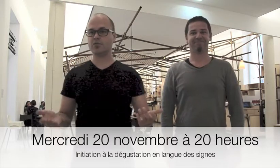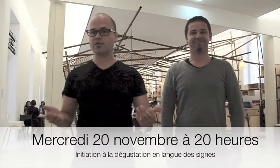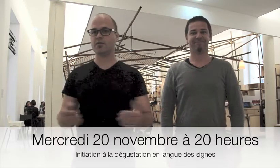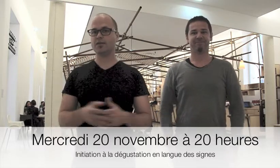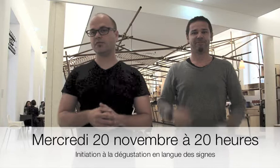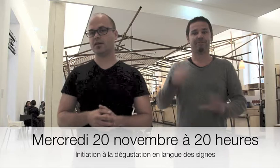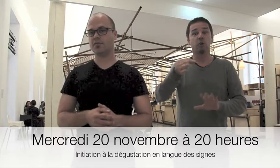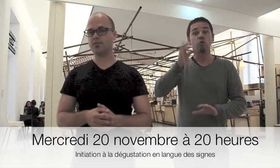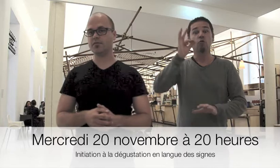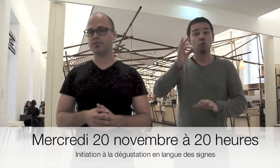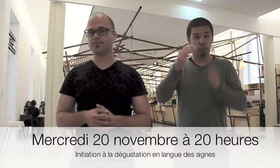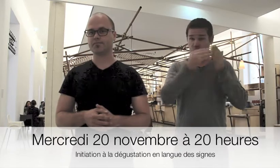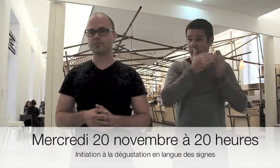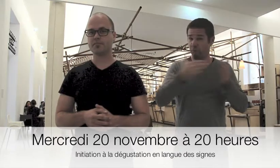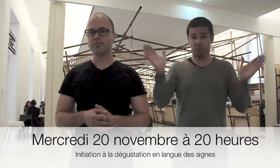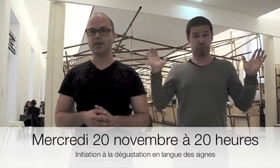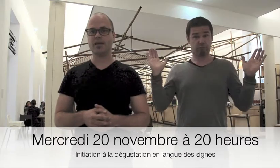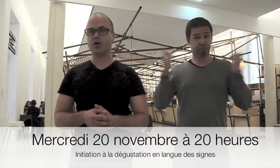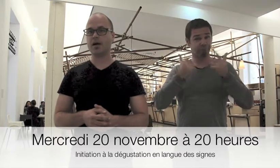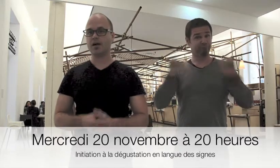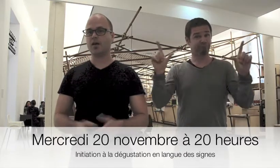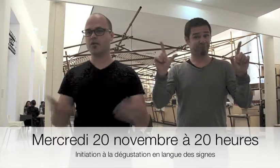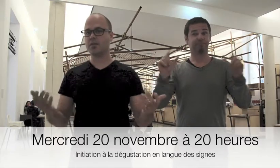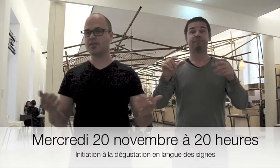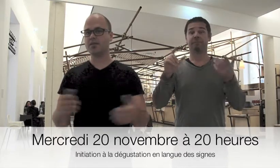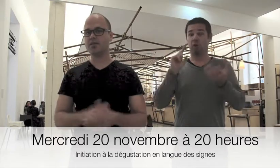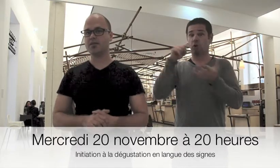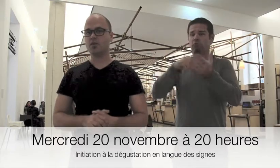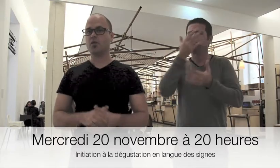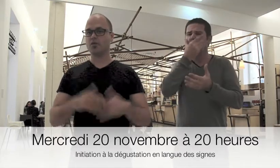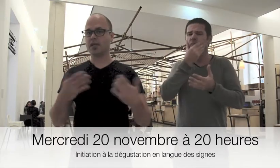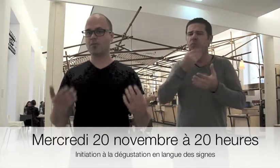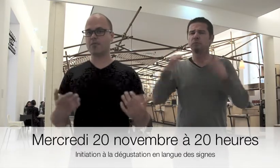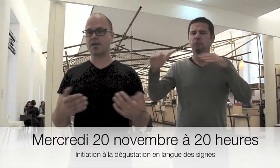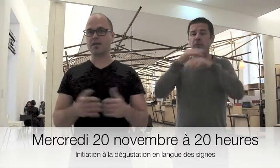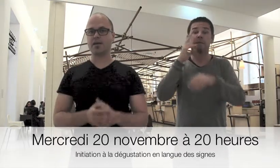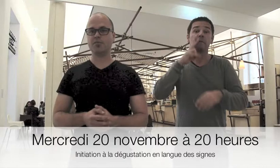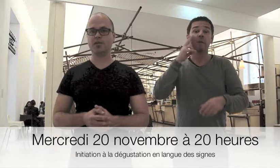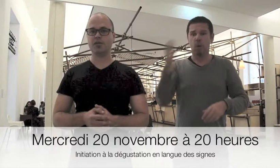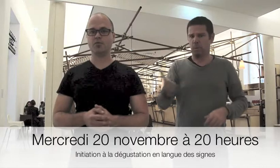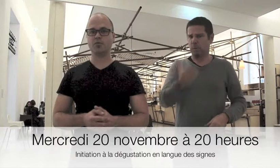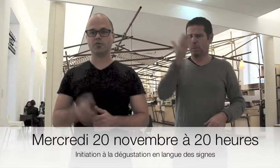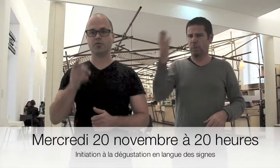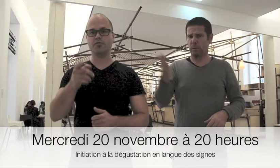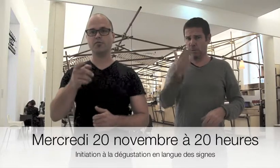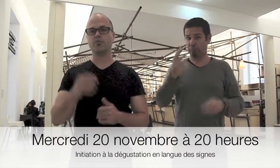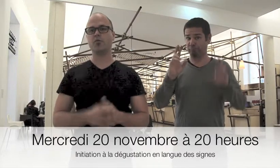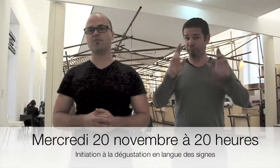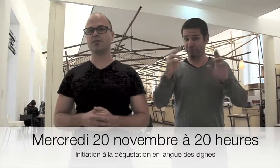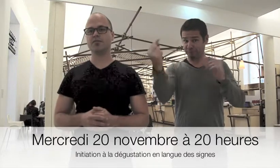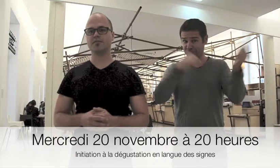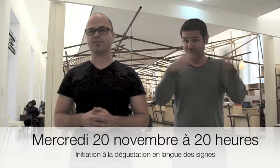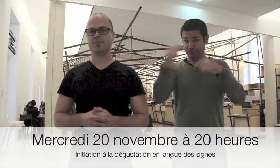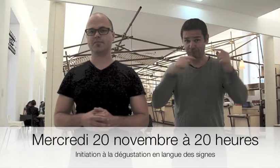La dégustation est ouverte à tous. Il y aura un lieu magnifique, de très bons vins, et puis nous comptons sur vous